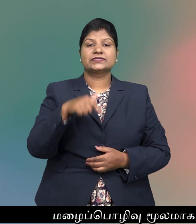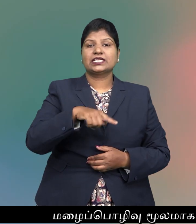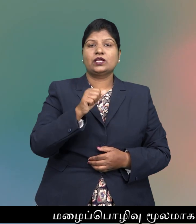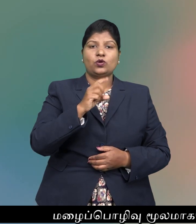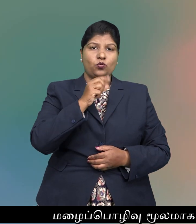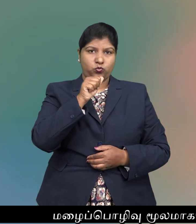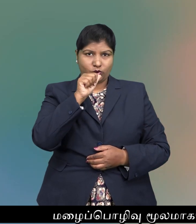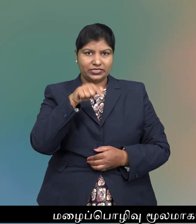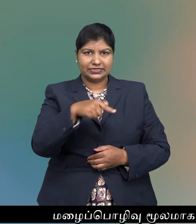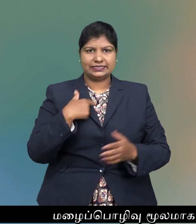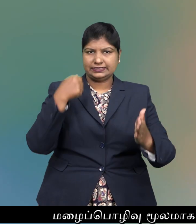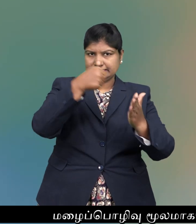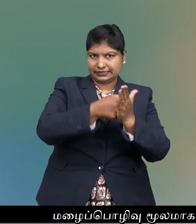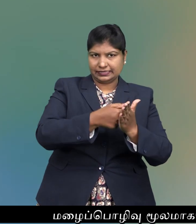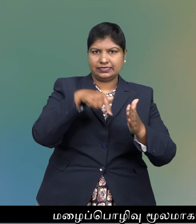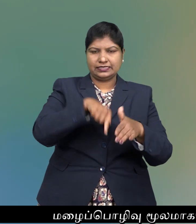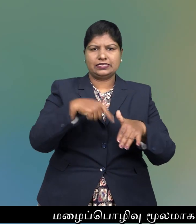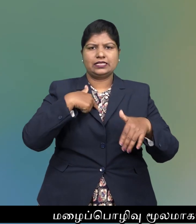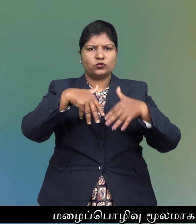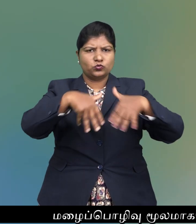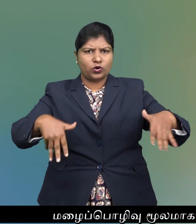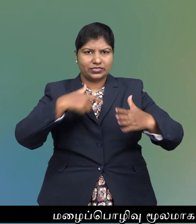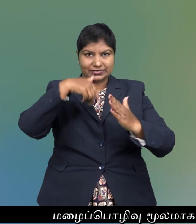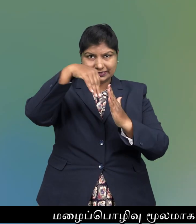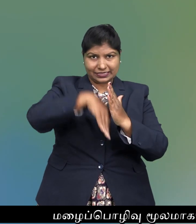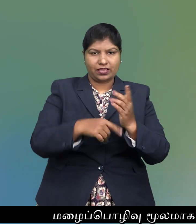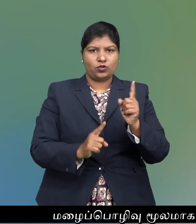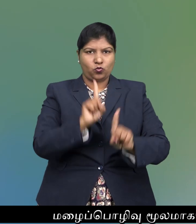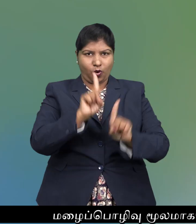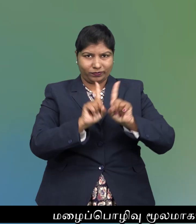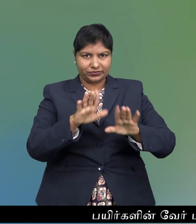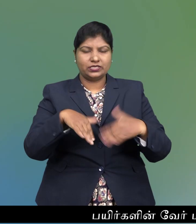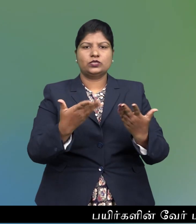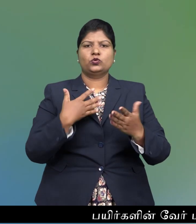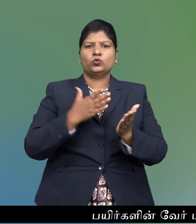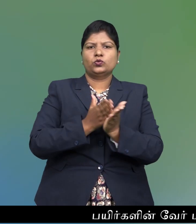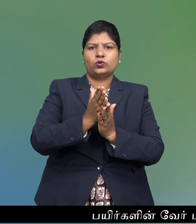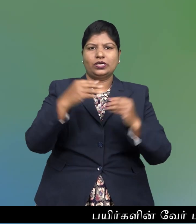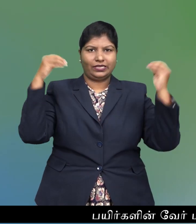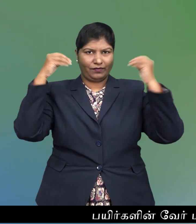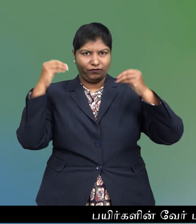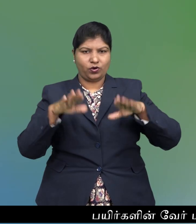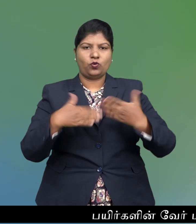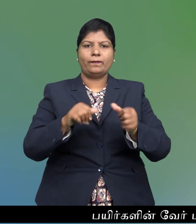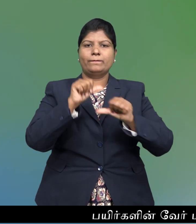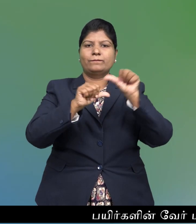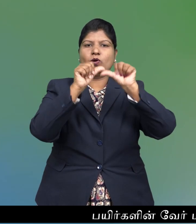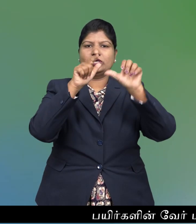மழைப்பொழிவு மூலமாகவோ அல்லது பாசனம் மூலமாகவோ பயிர்களின் வேர் மண்டலத்தை நீர்